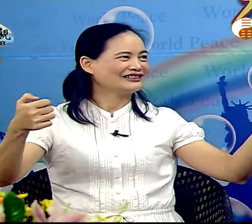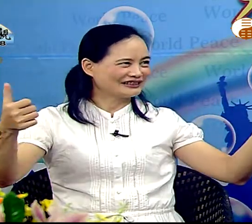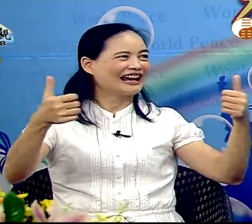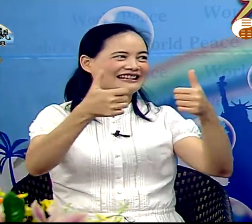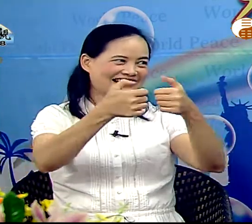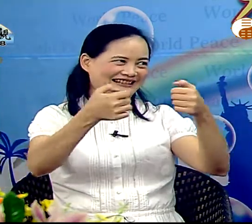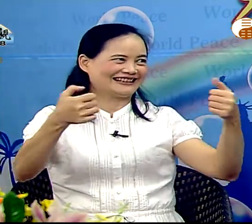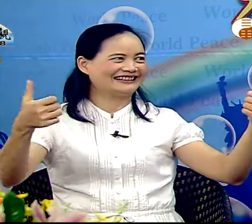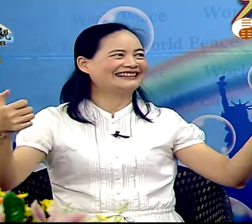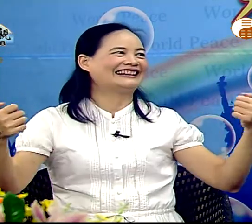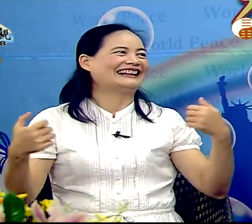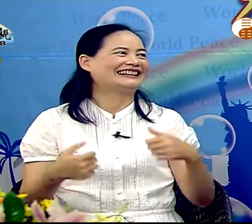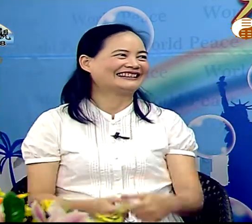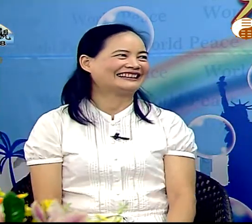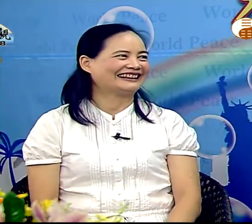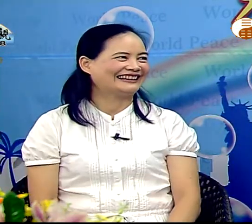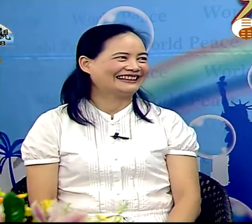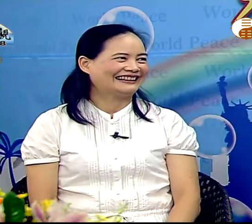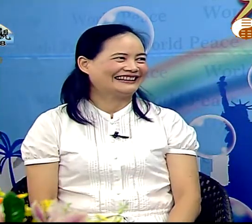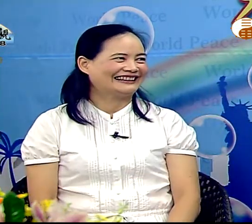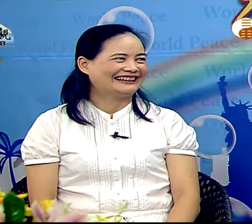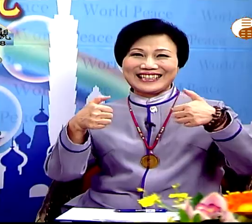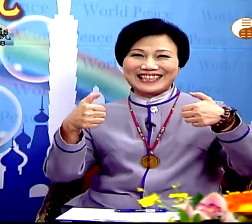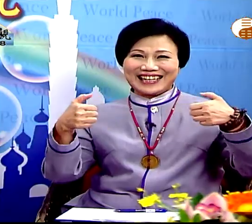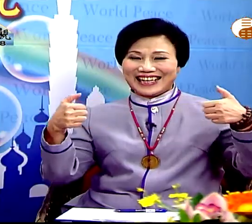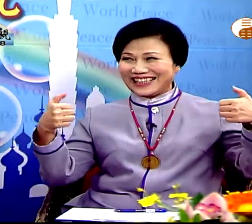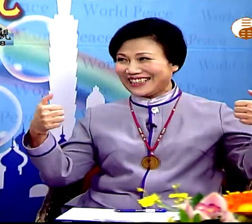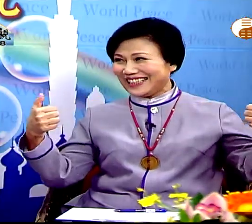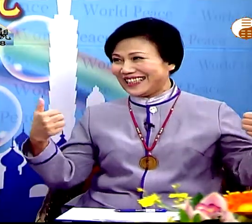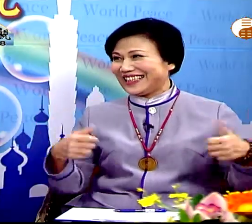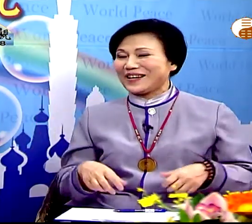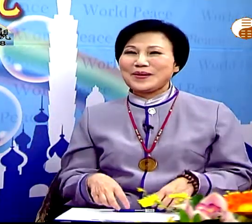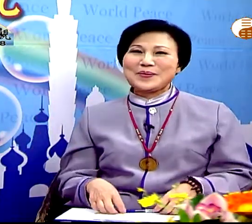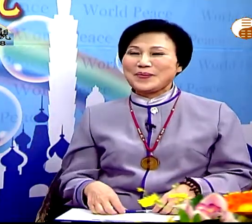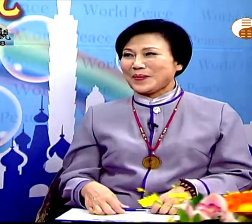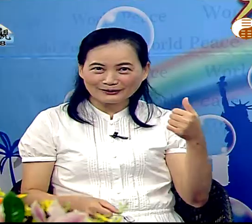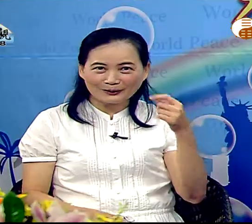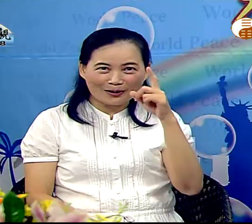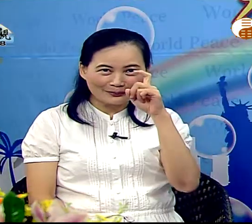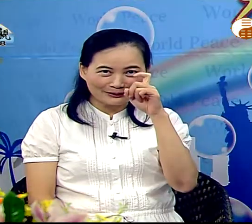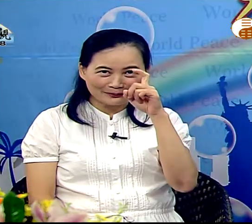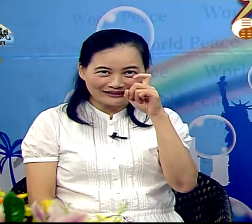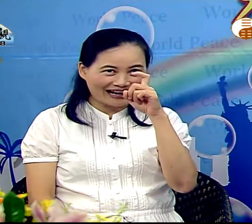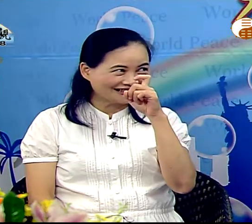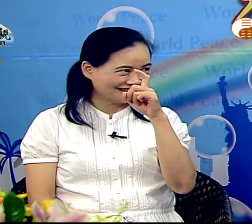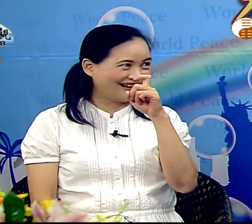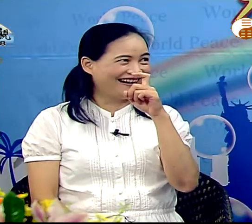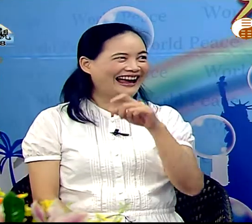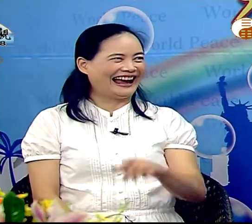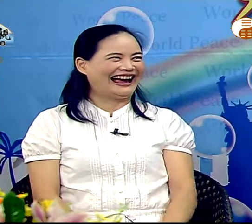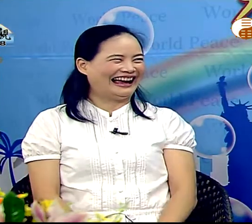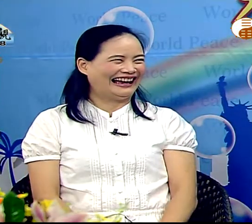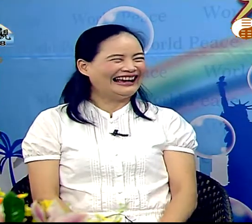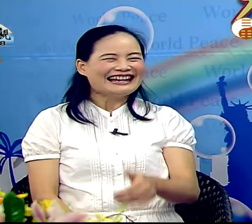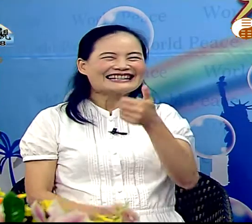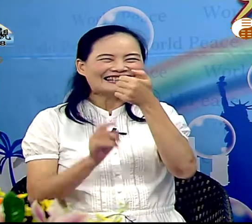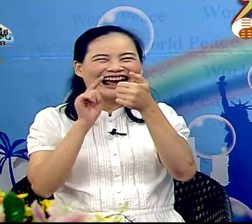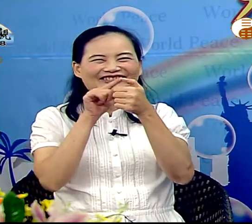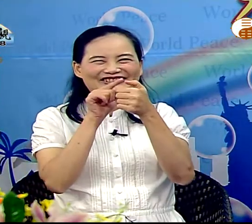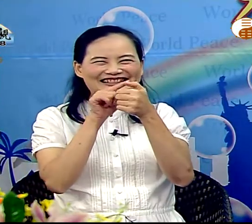就太谢谢了。 哦，是是是，太感恩了，太感恩了， 谢谢谢谢啊，不要比错哦，不能比这样子。是大拇指